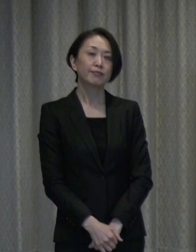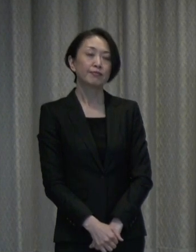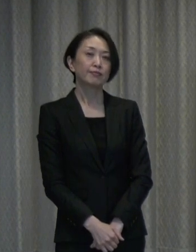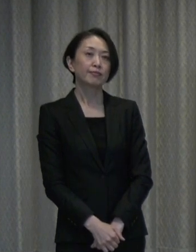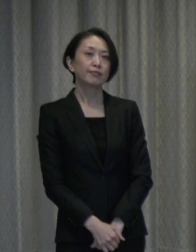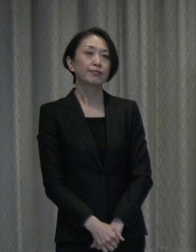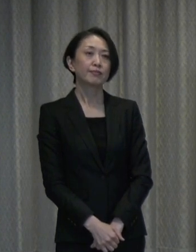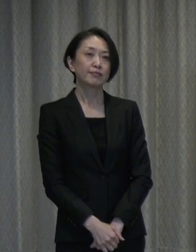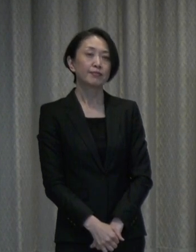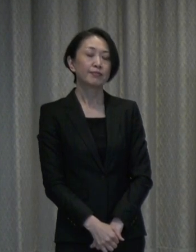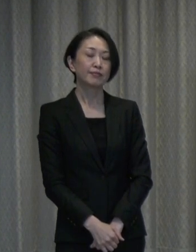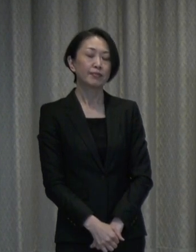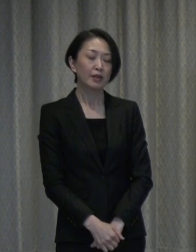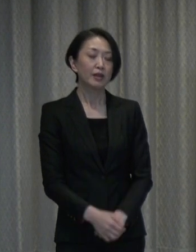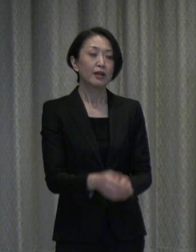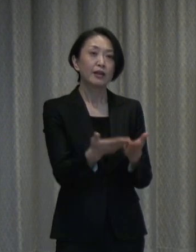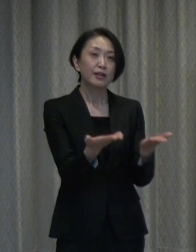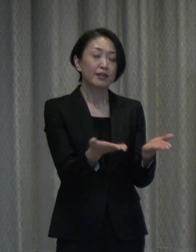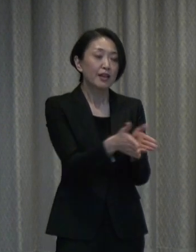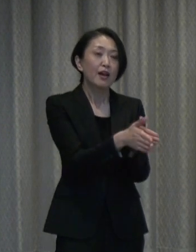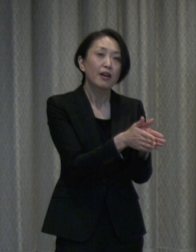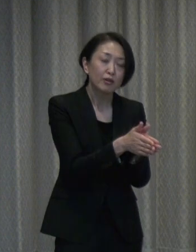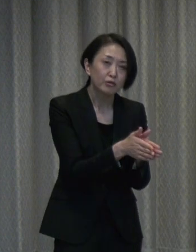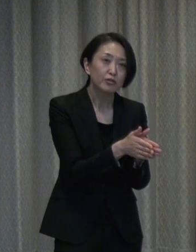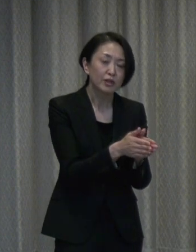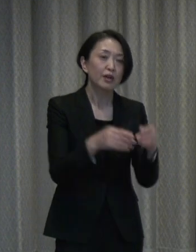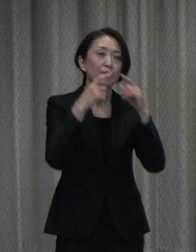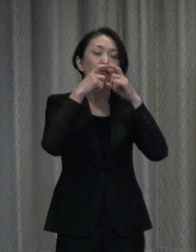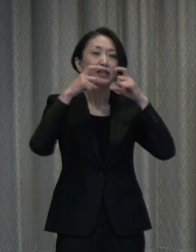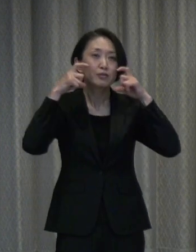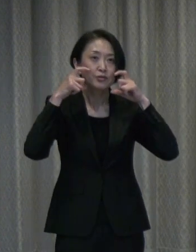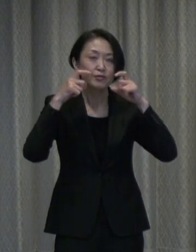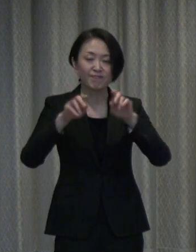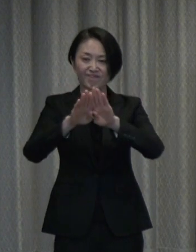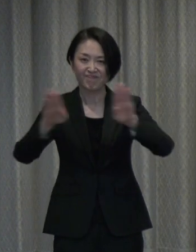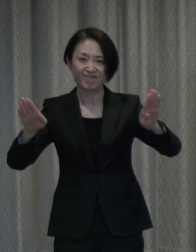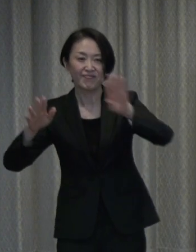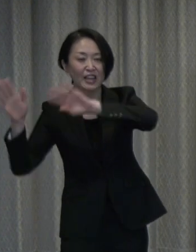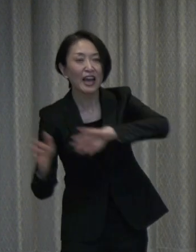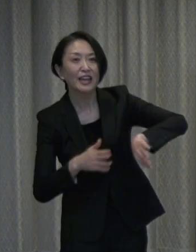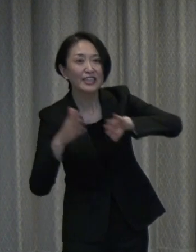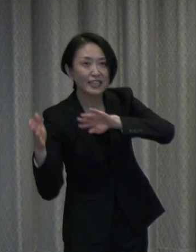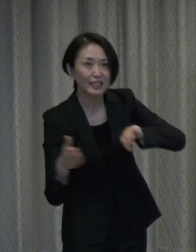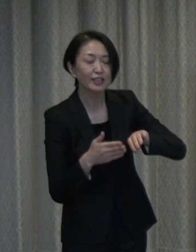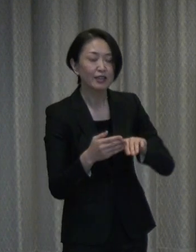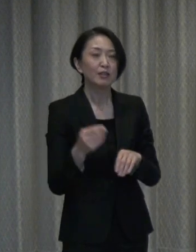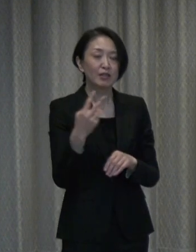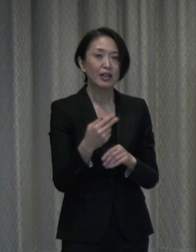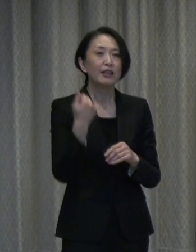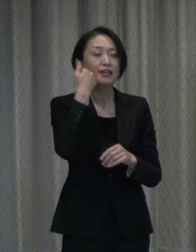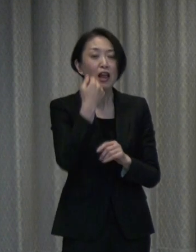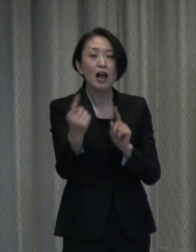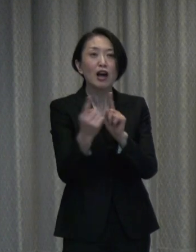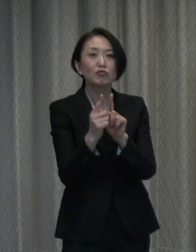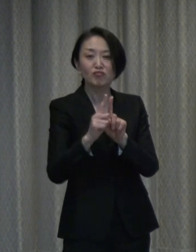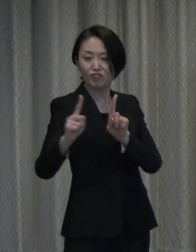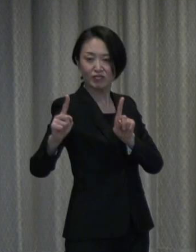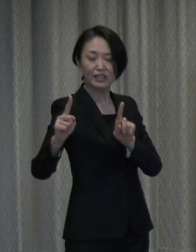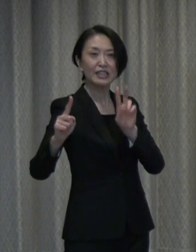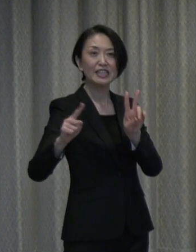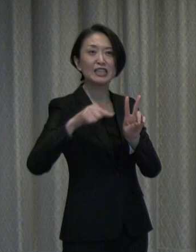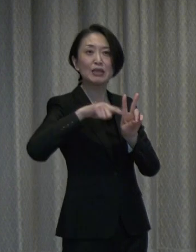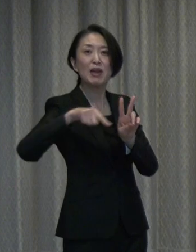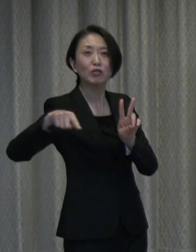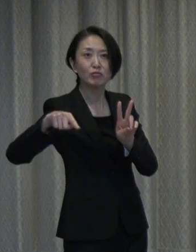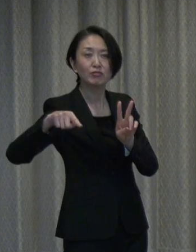また手洗い、マスク、換気、人との距離は極力2メートル空ける、こういった基本的なことを守っ